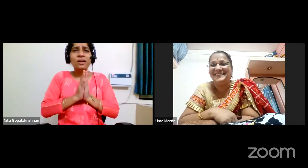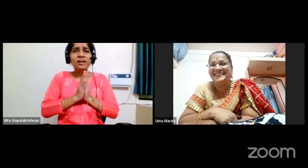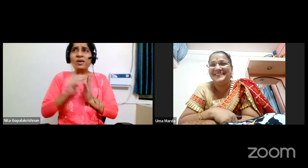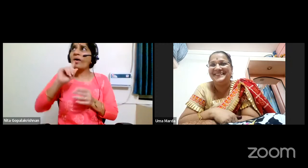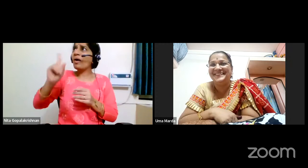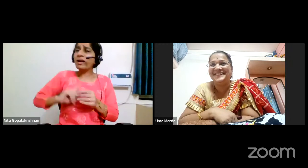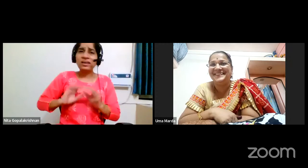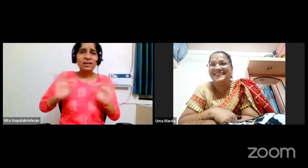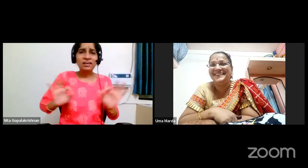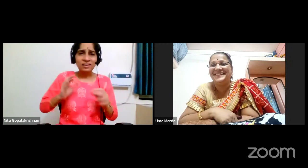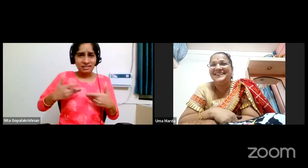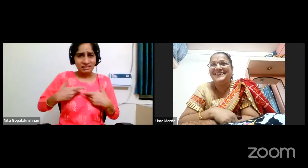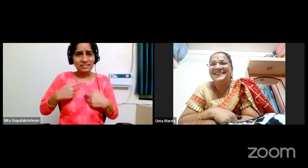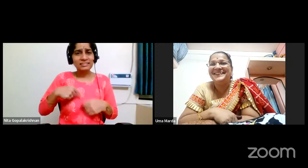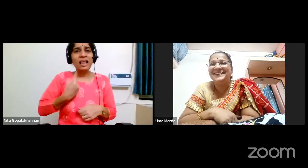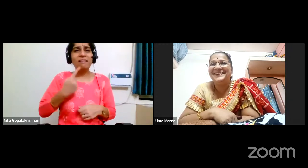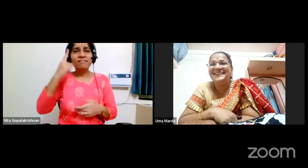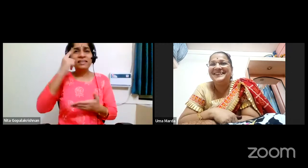लगा।